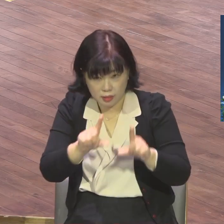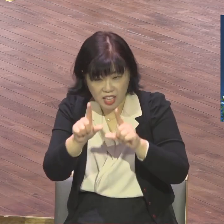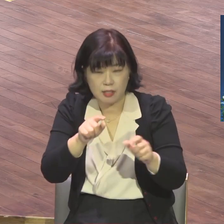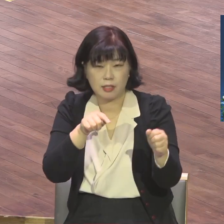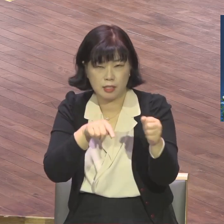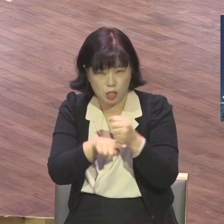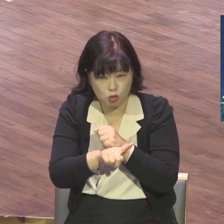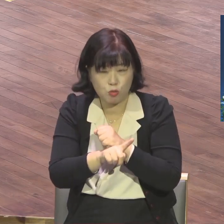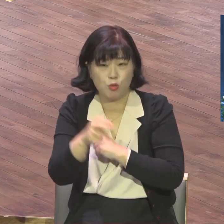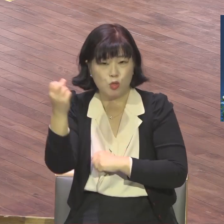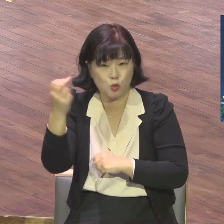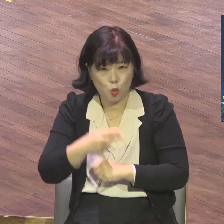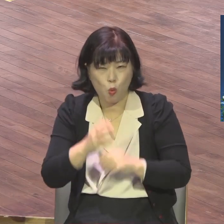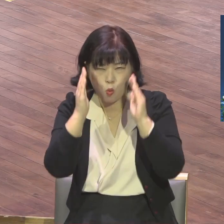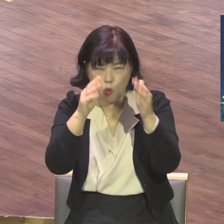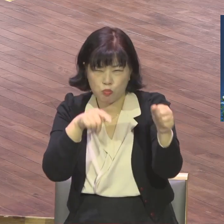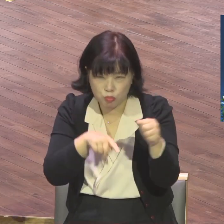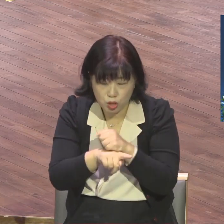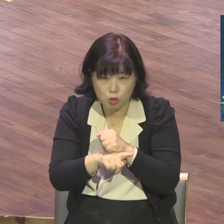있다고.